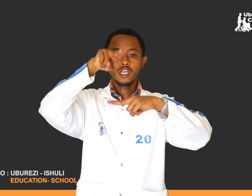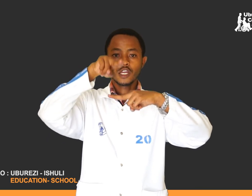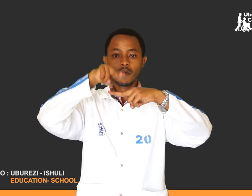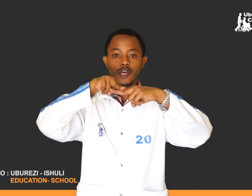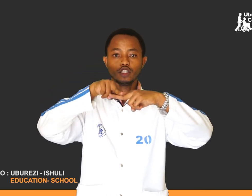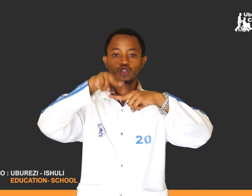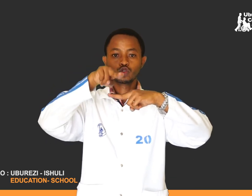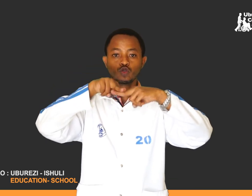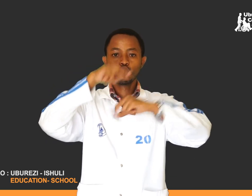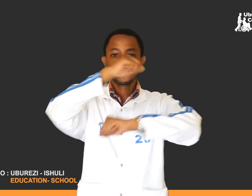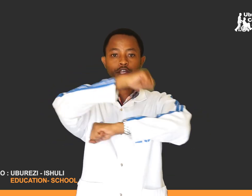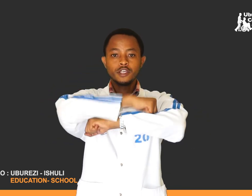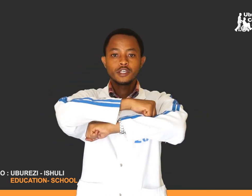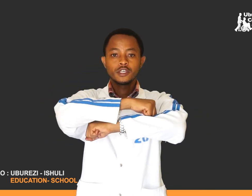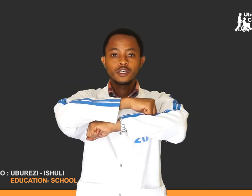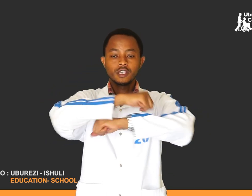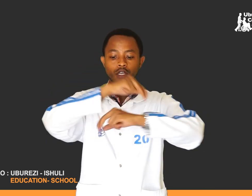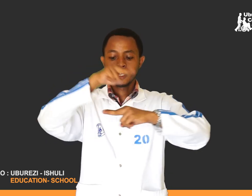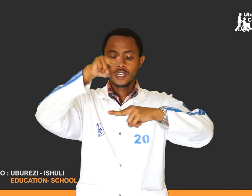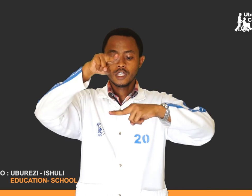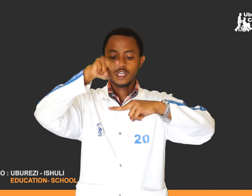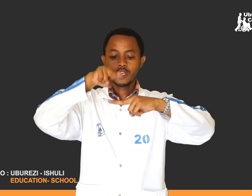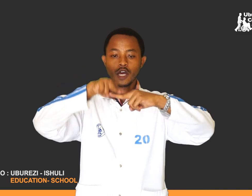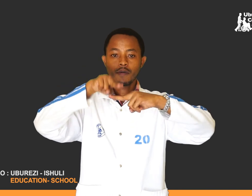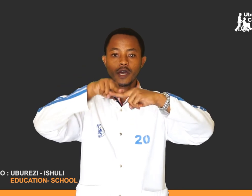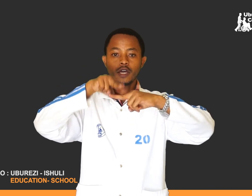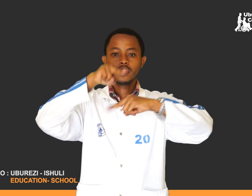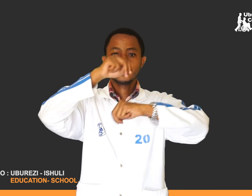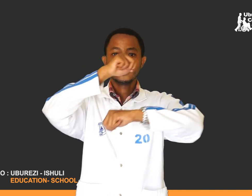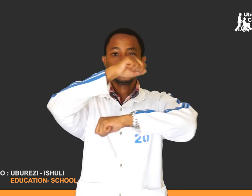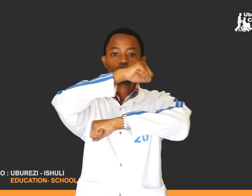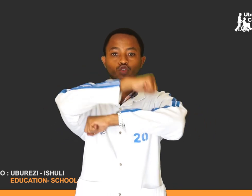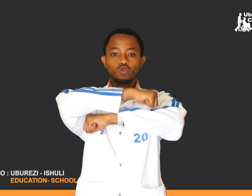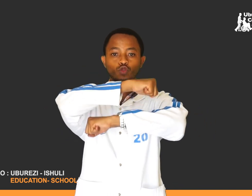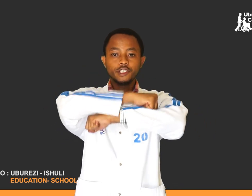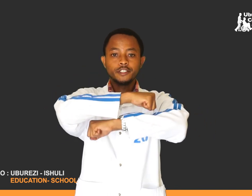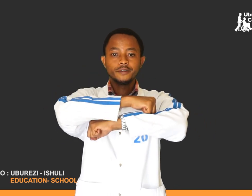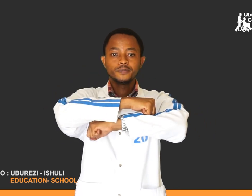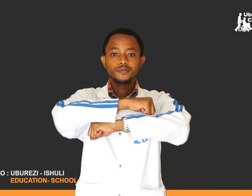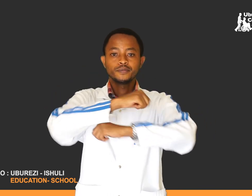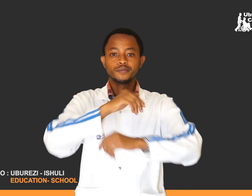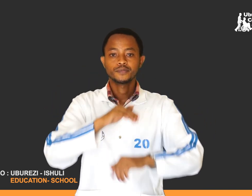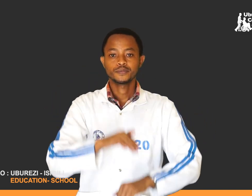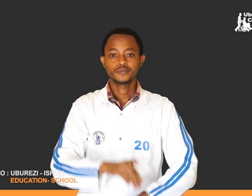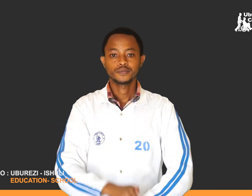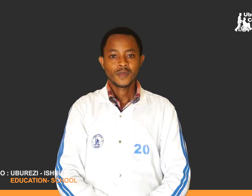intebe y'ishuri intebe y'ishuri